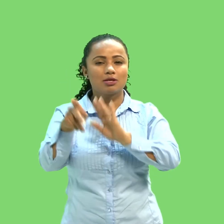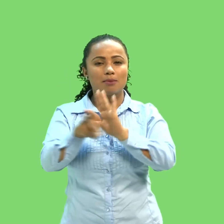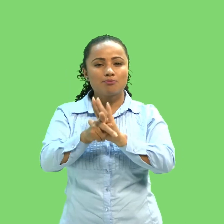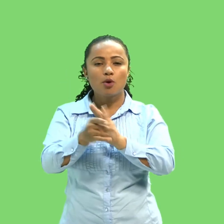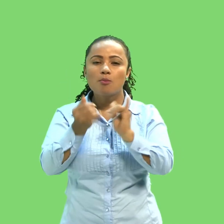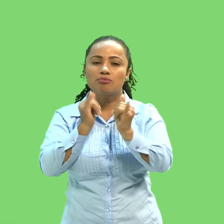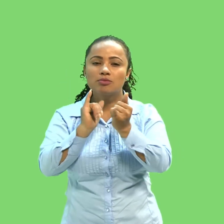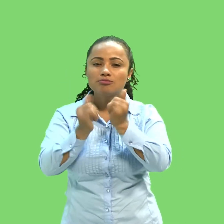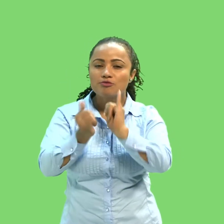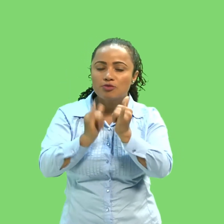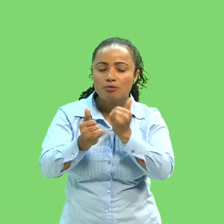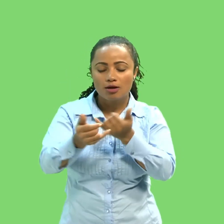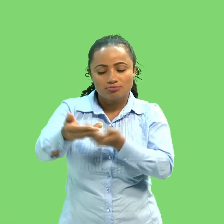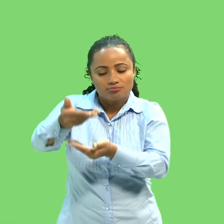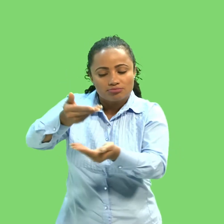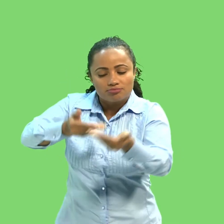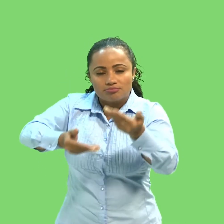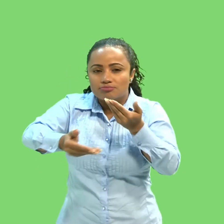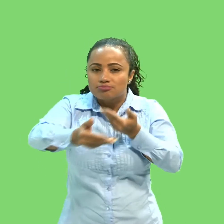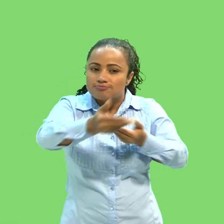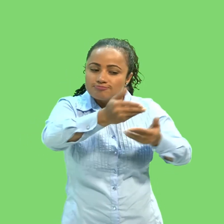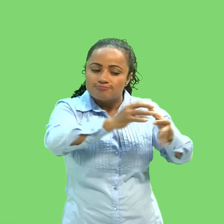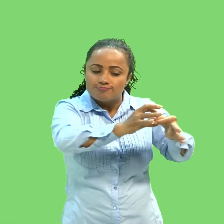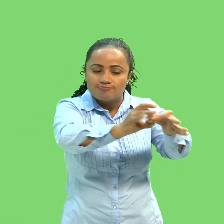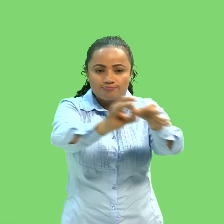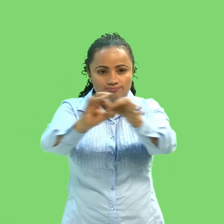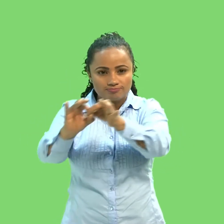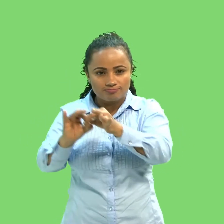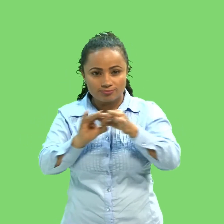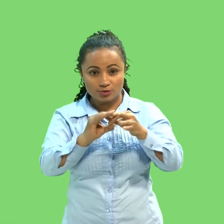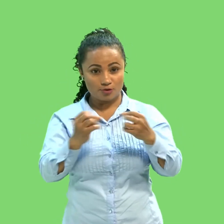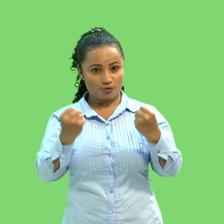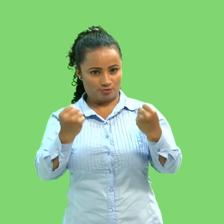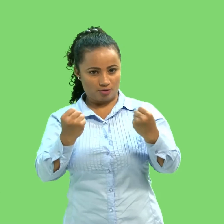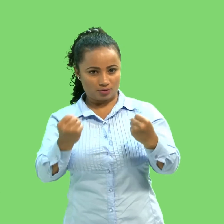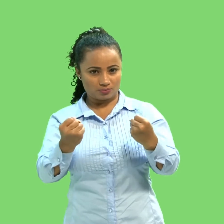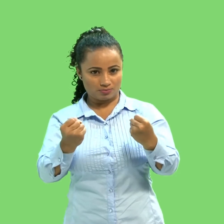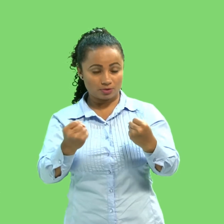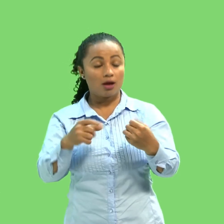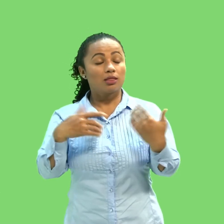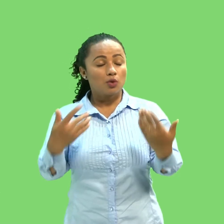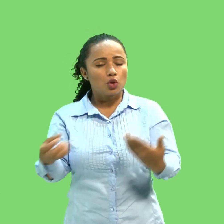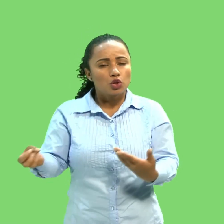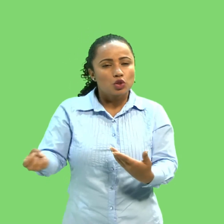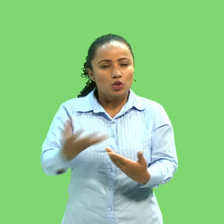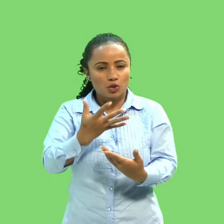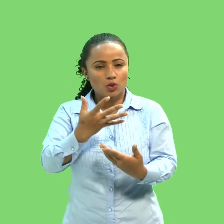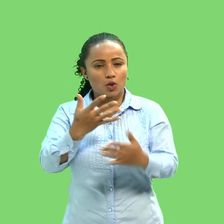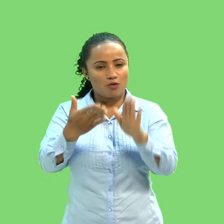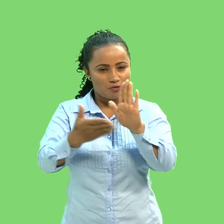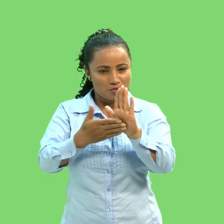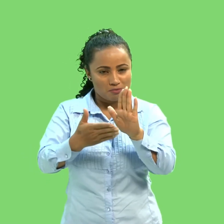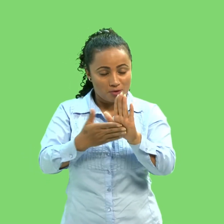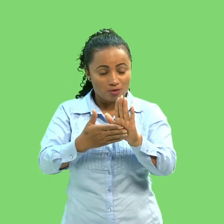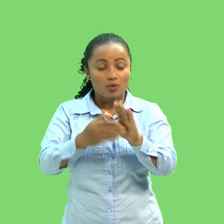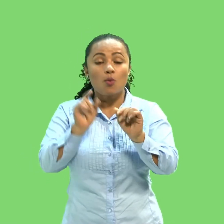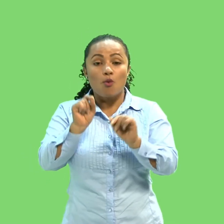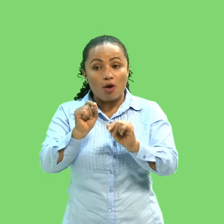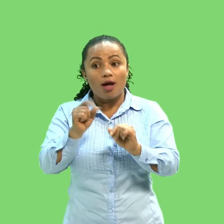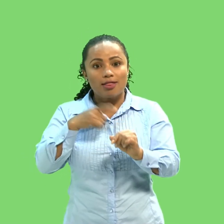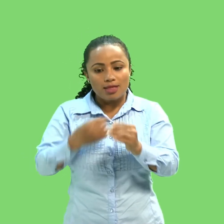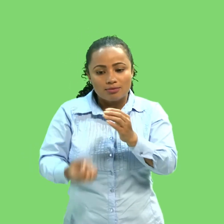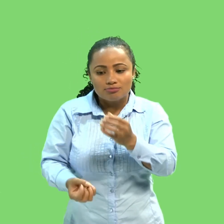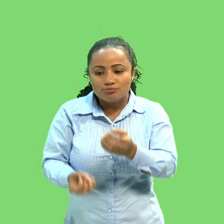numa interface dinâmica e laços mais sólidos. Como reflexo desta nova atitude, novos conhecimentos